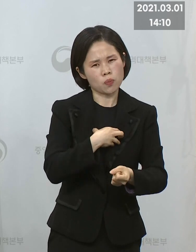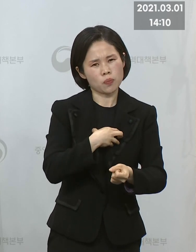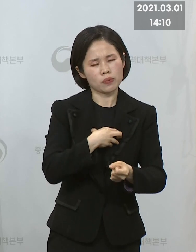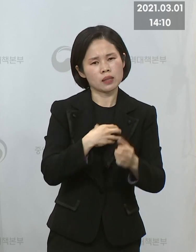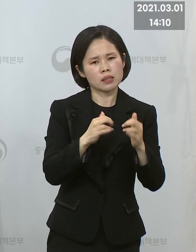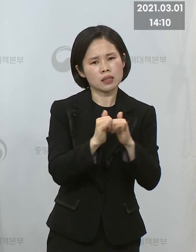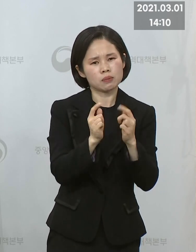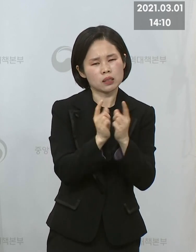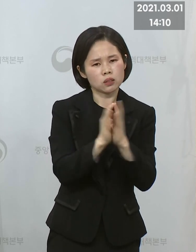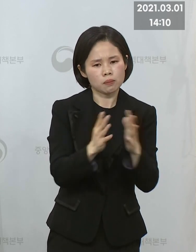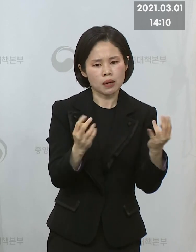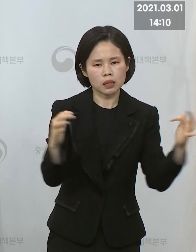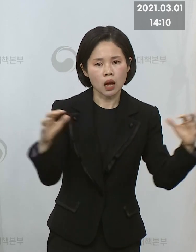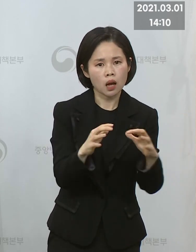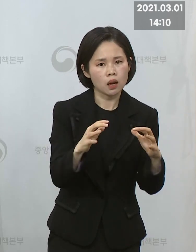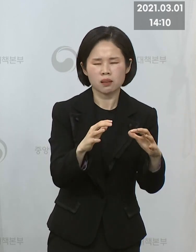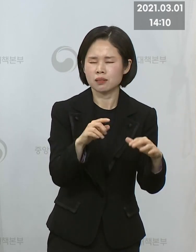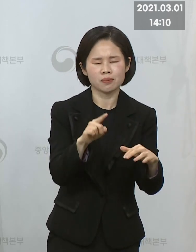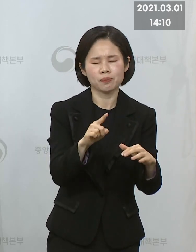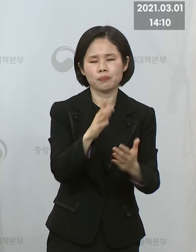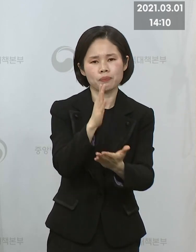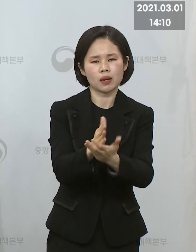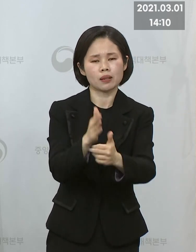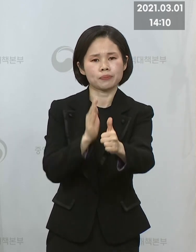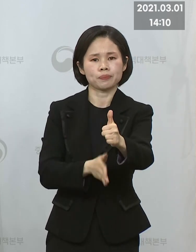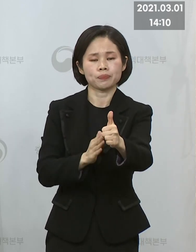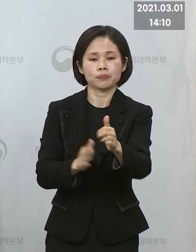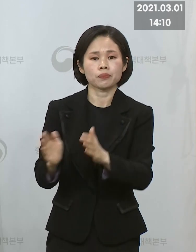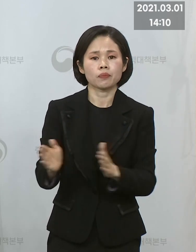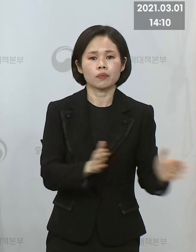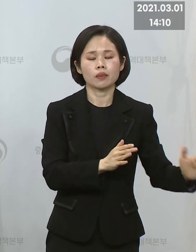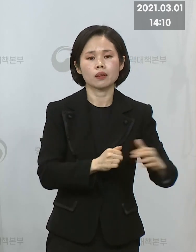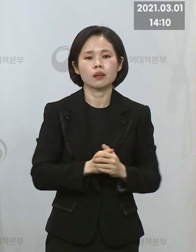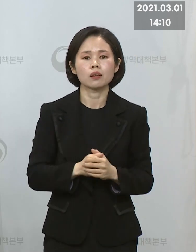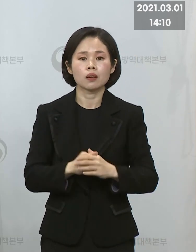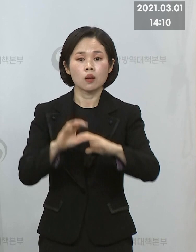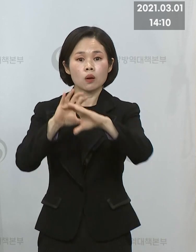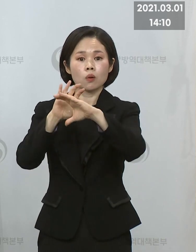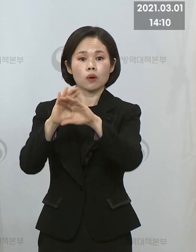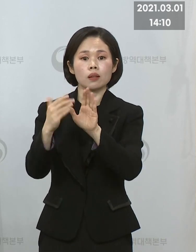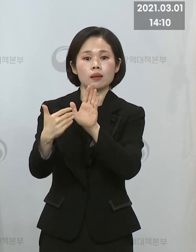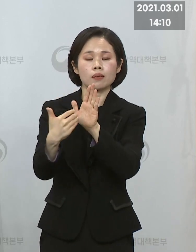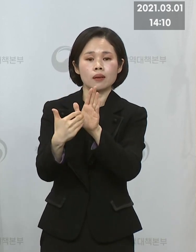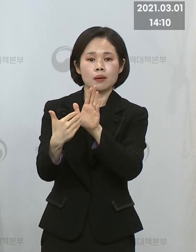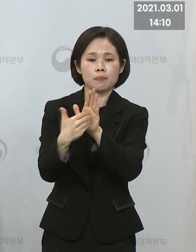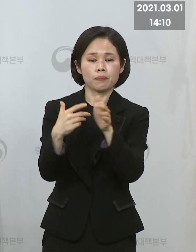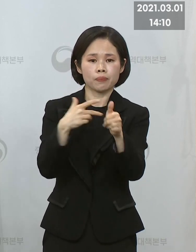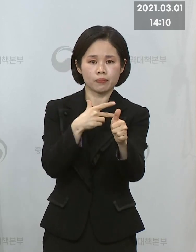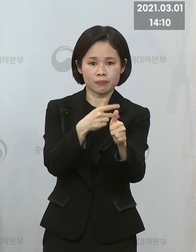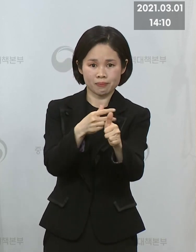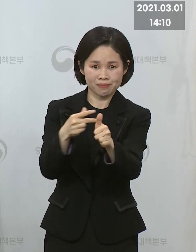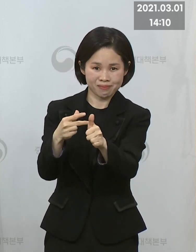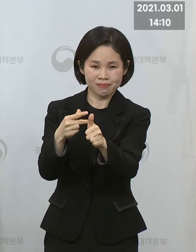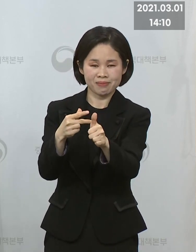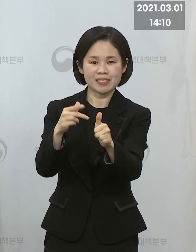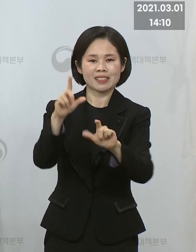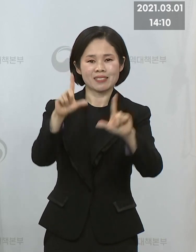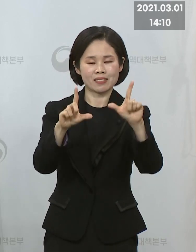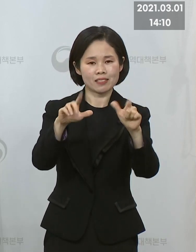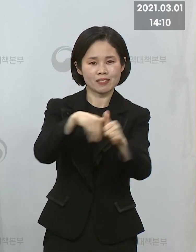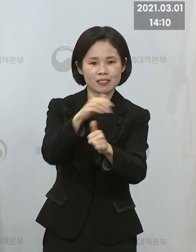모임은 자제해 주실 것을 요청을 드립니다. 다음은 코로나19 예방접종 현황에 대해서 설명을 드리도록